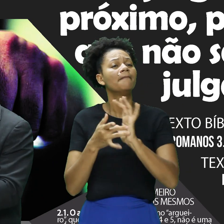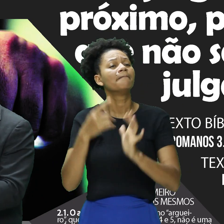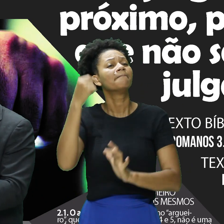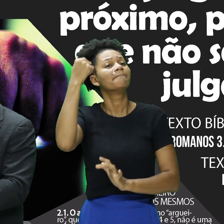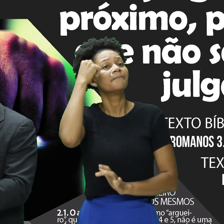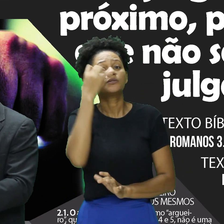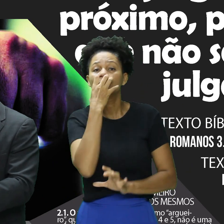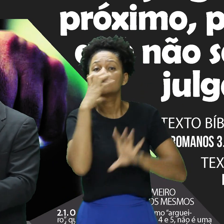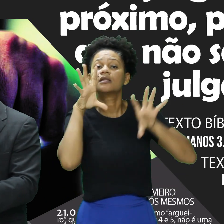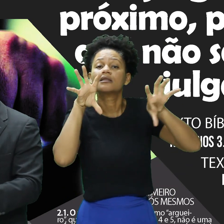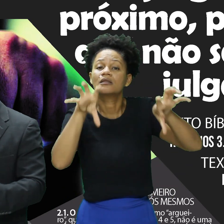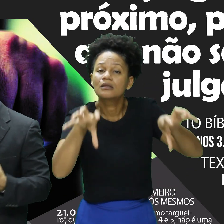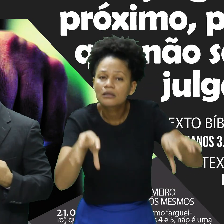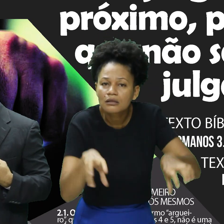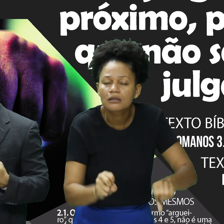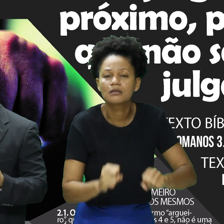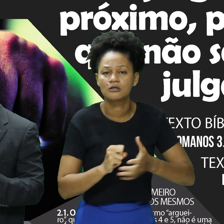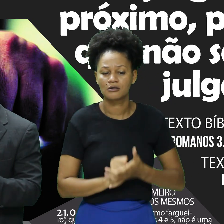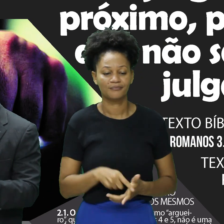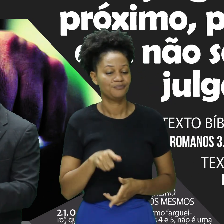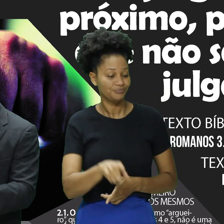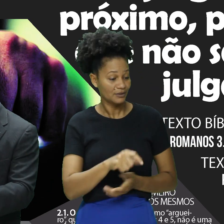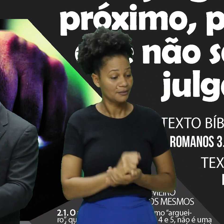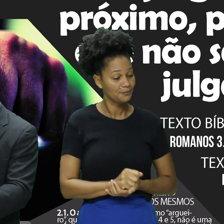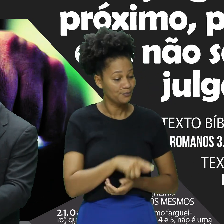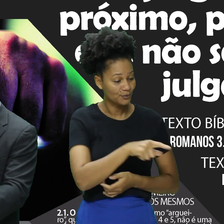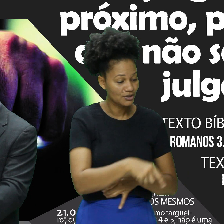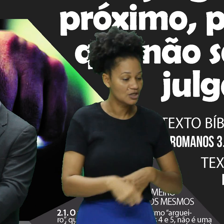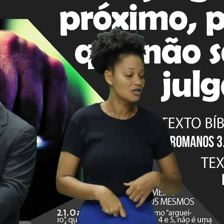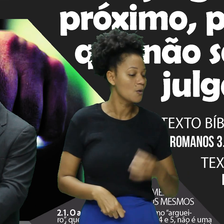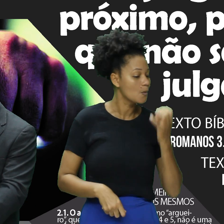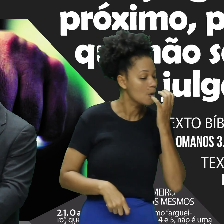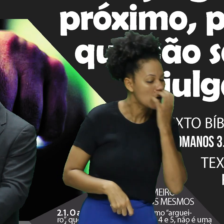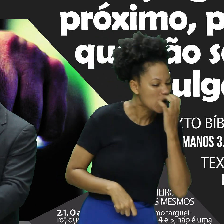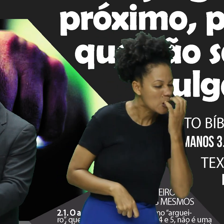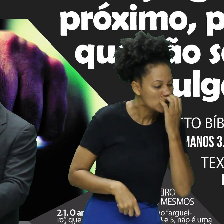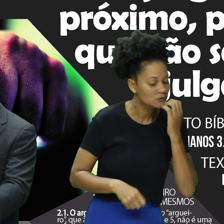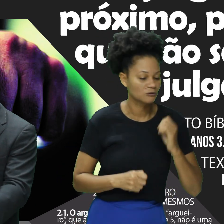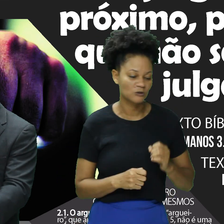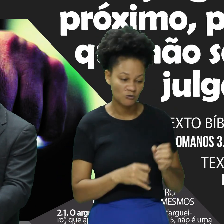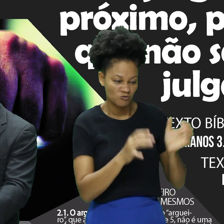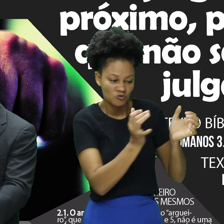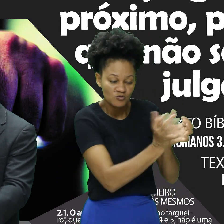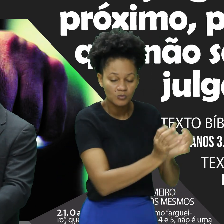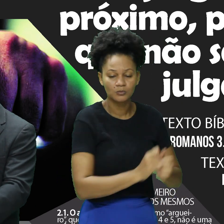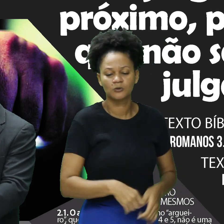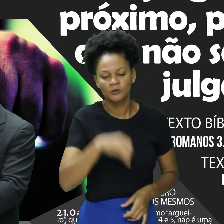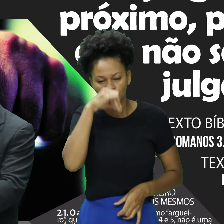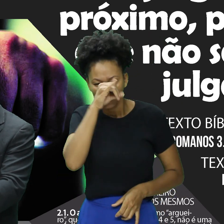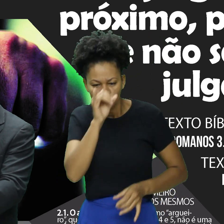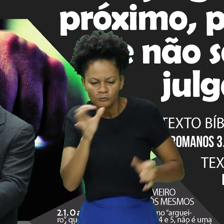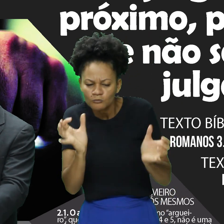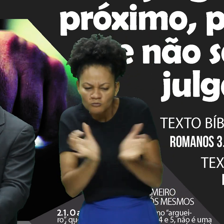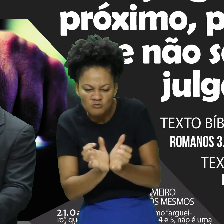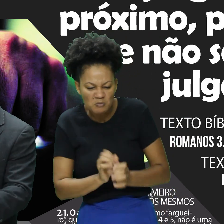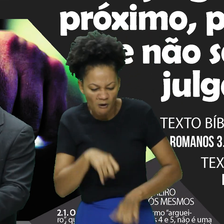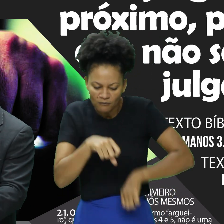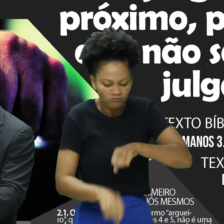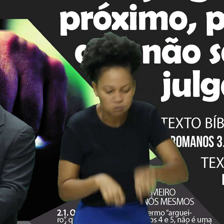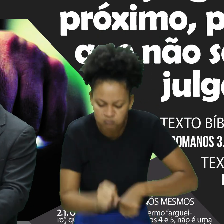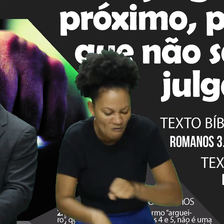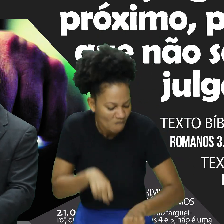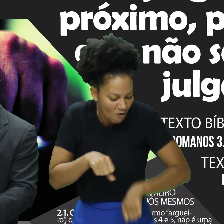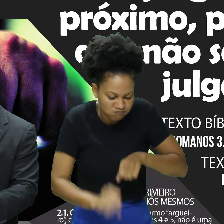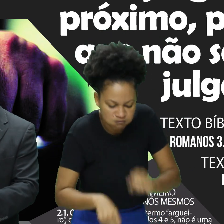nos animais, que quando você joga o alimento a eles, o que acontece ali? Os animais pisoteiam,